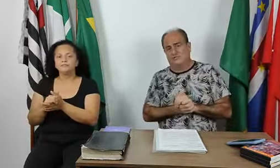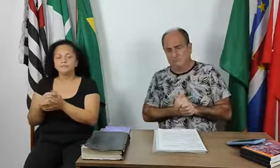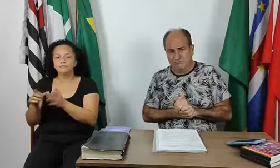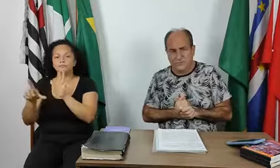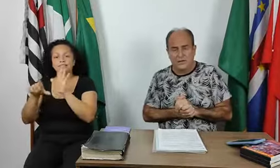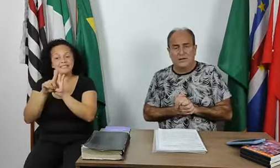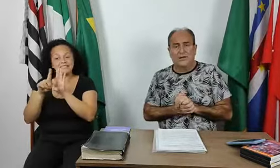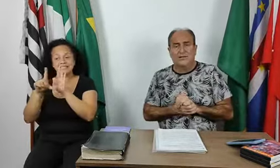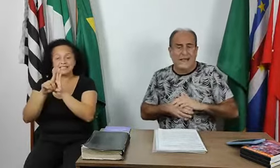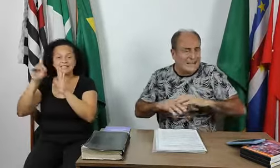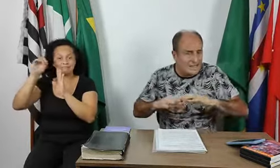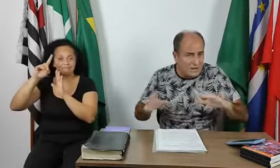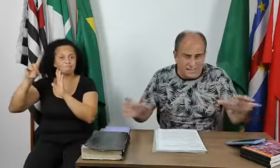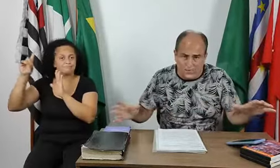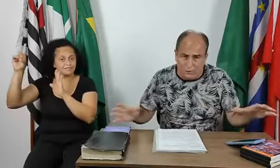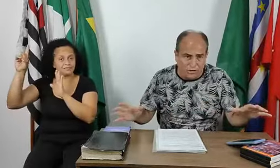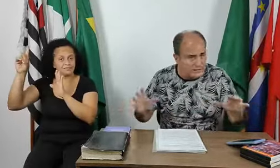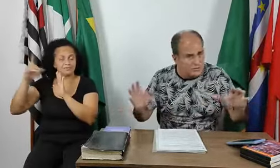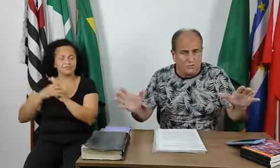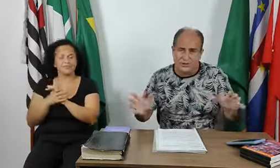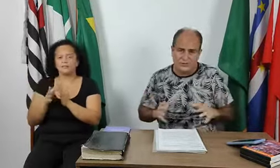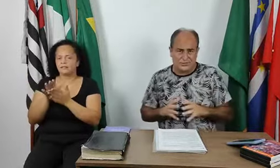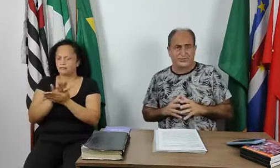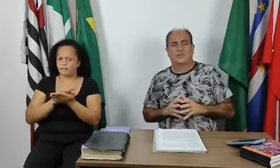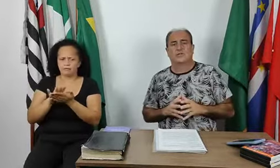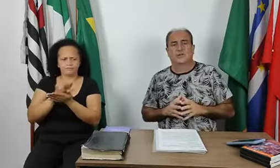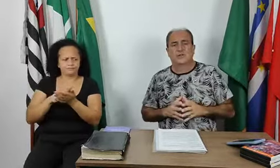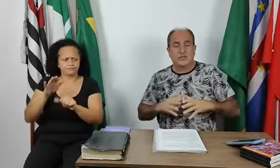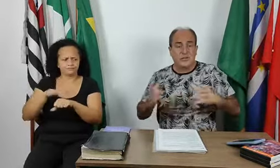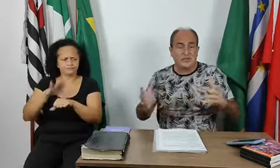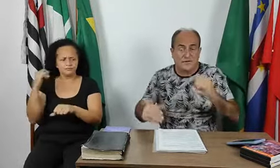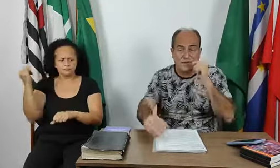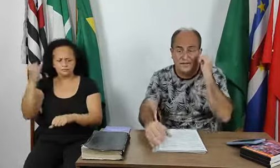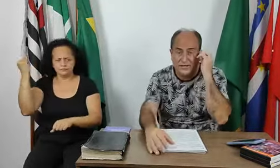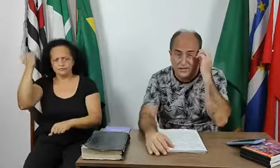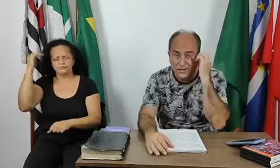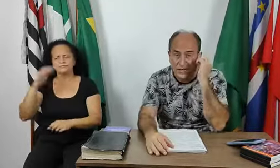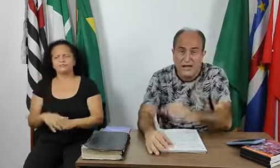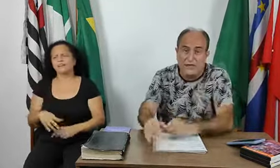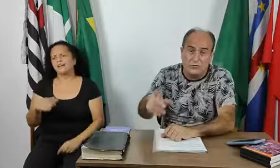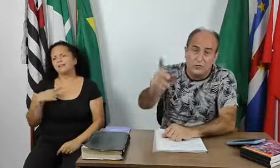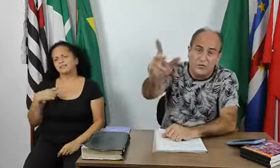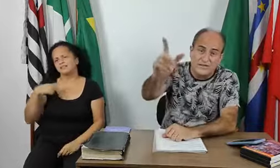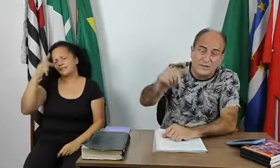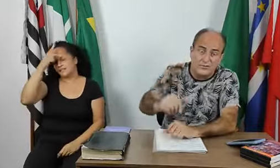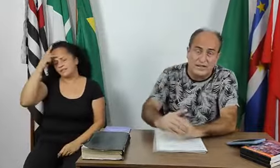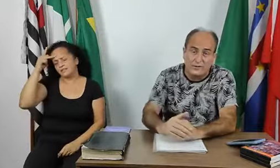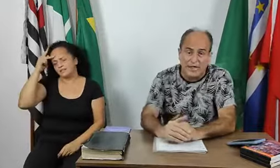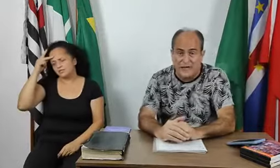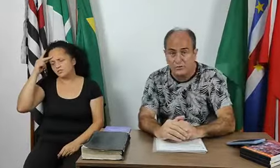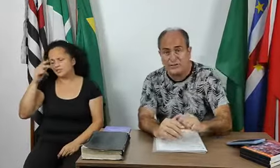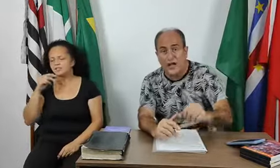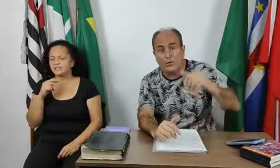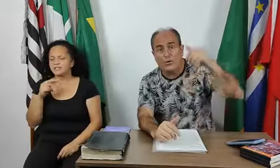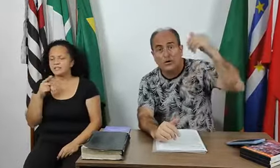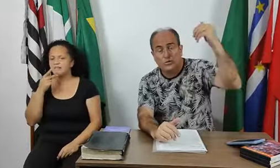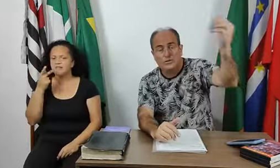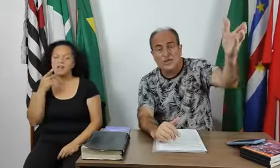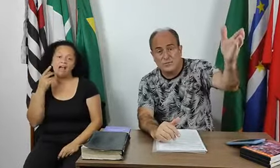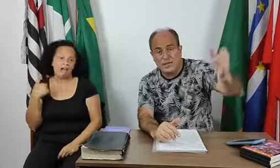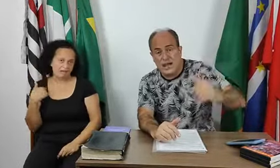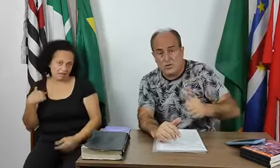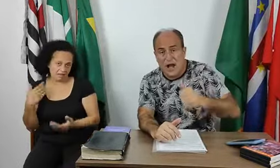comunhão. Nada é mais importante do que isso. Tem gente que fala assim, eu vou fazer o seminário tal,